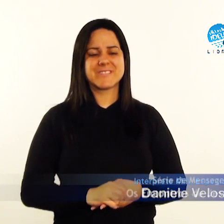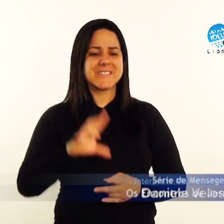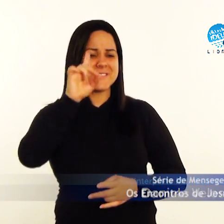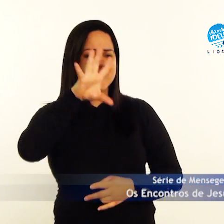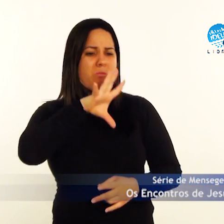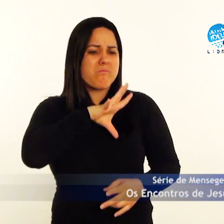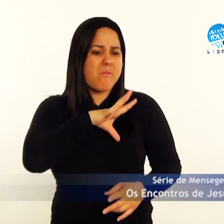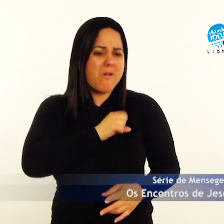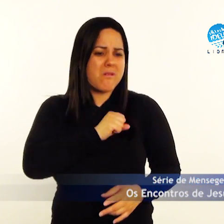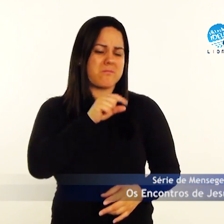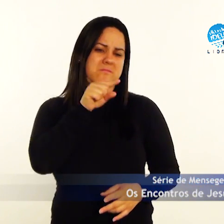amado dEle.